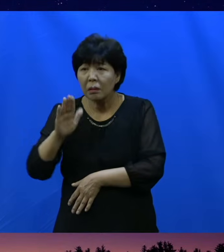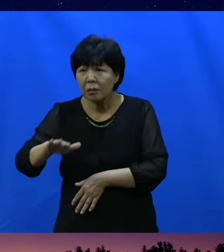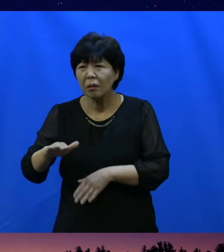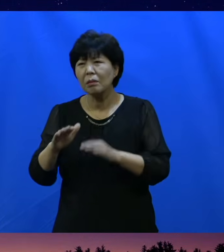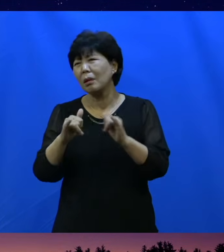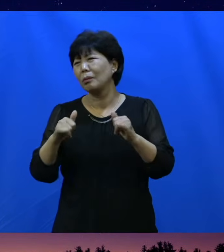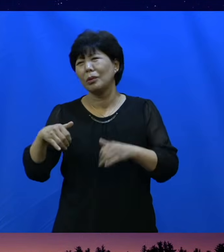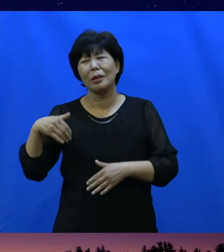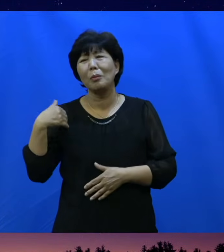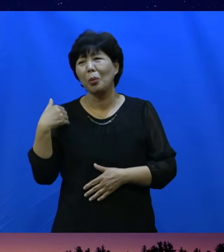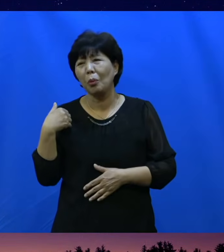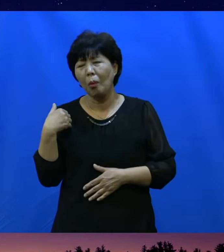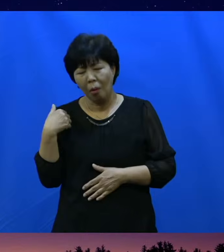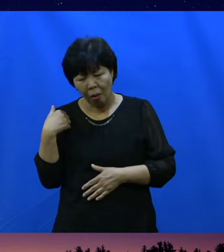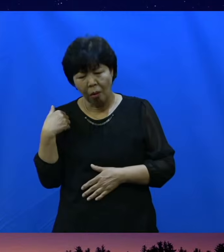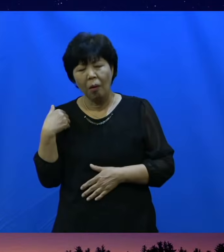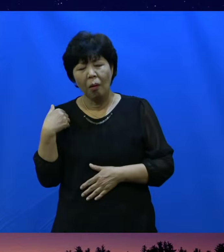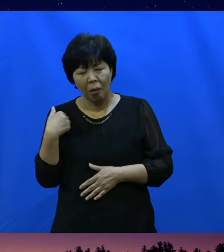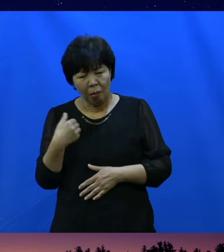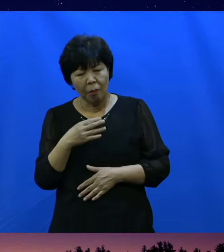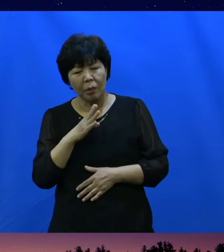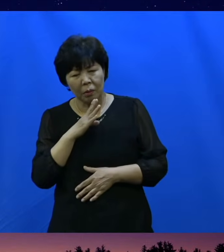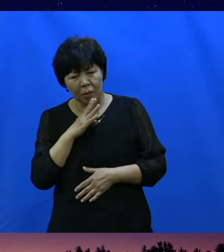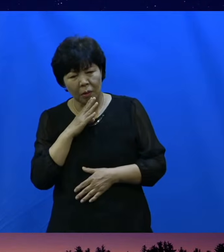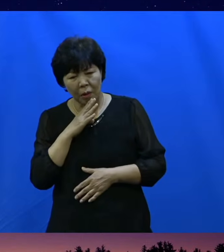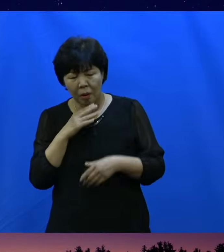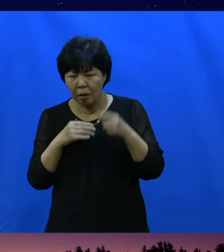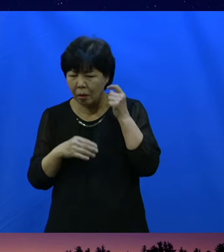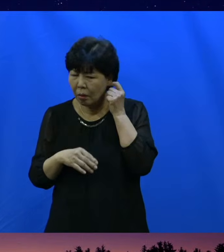거죠. 사단의 말에 귀를 기울이는 거예요.